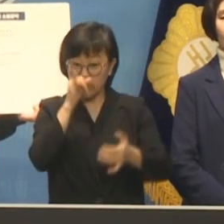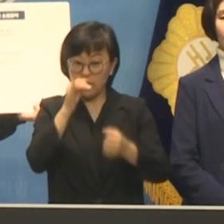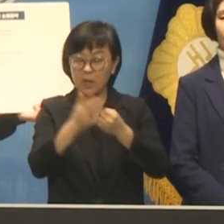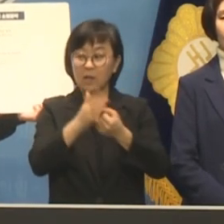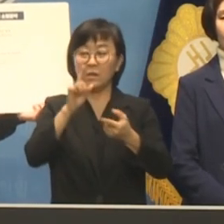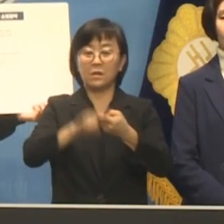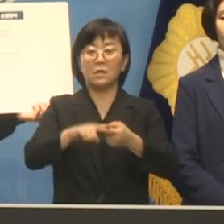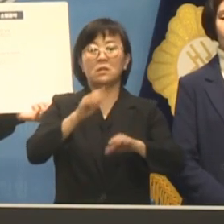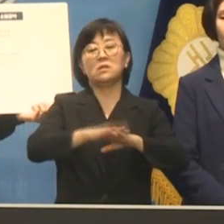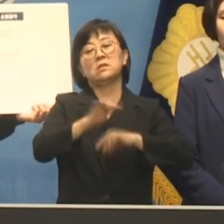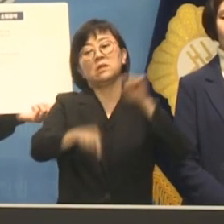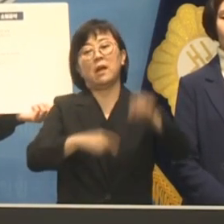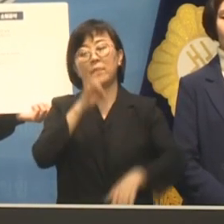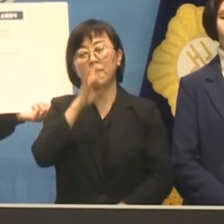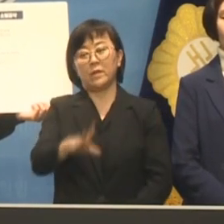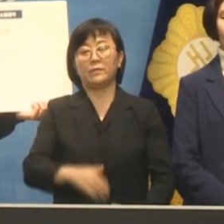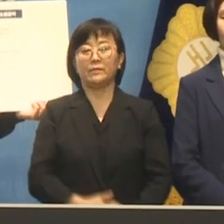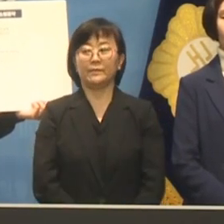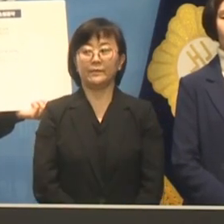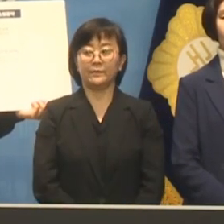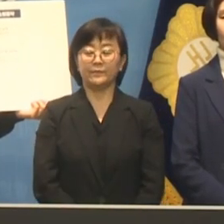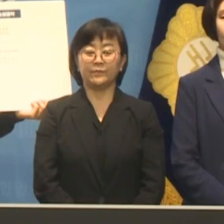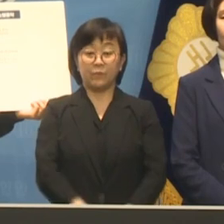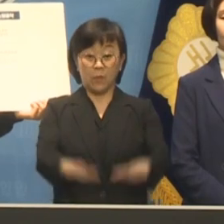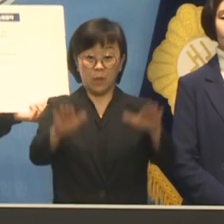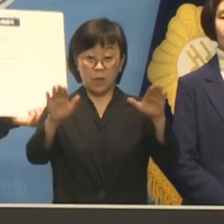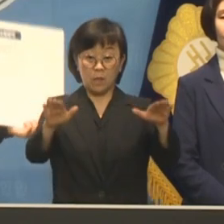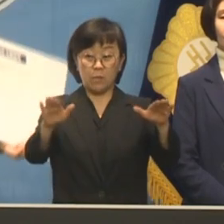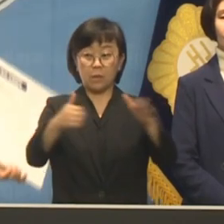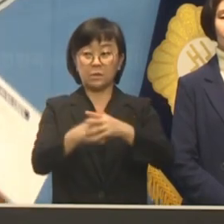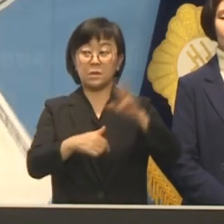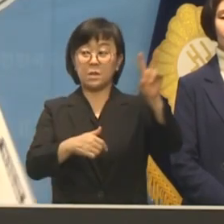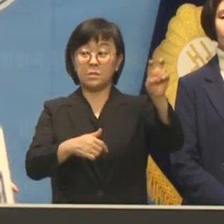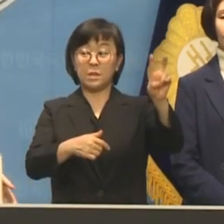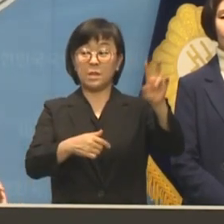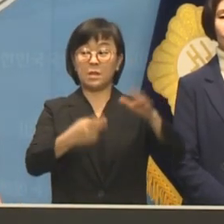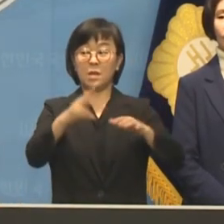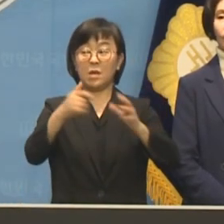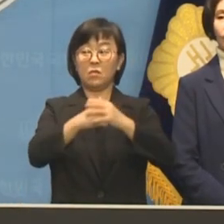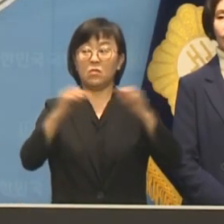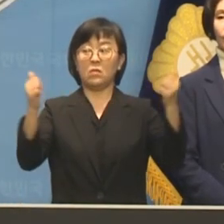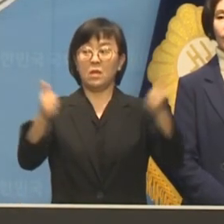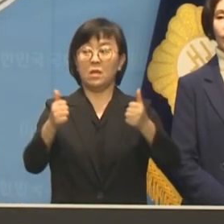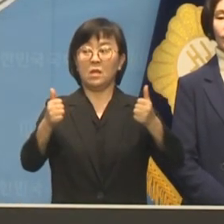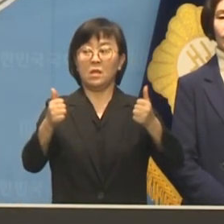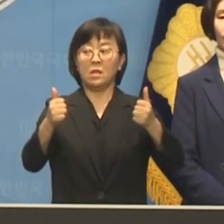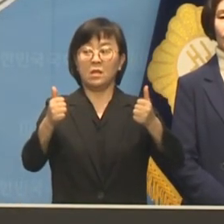부분도 아직 실행이 되지 않고 있습니다. 그래서 이번 22대 국회에서는